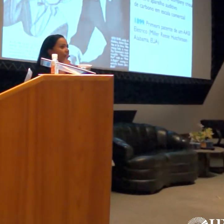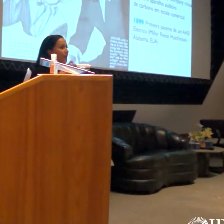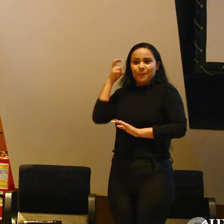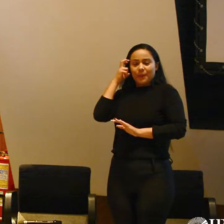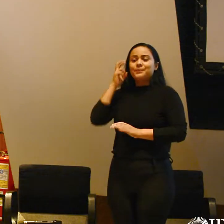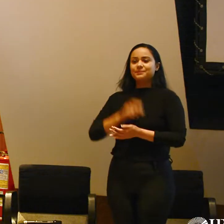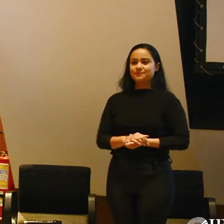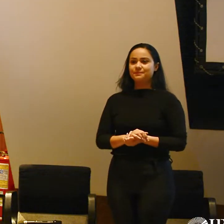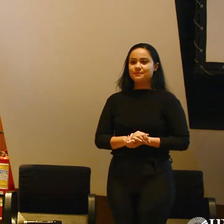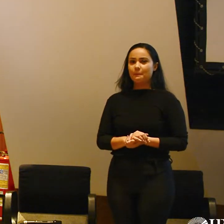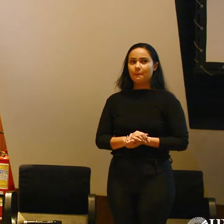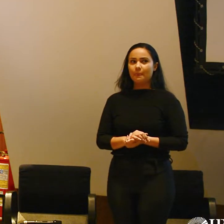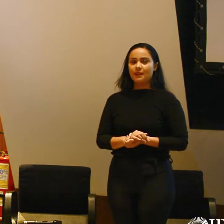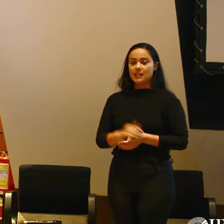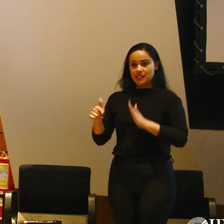auditiva.